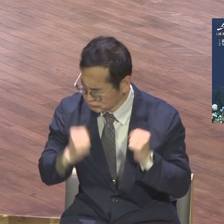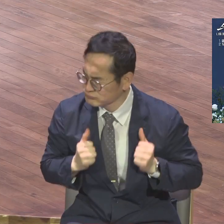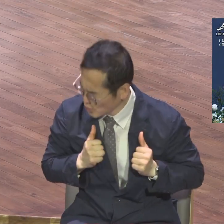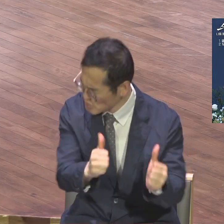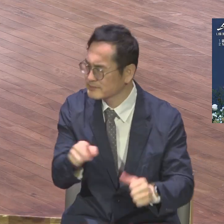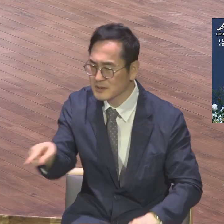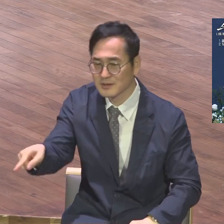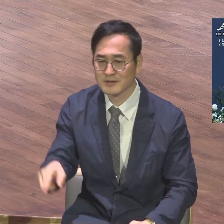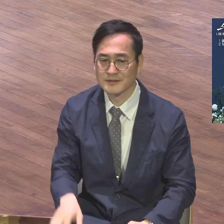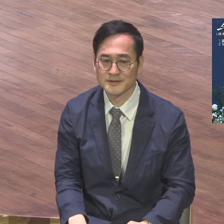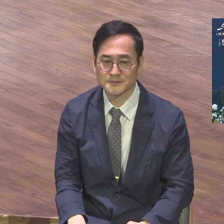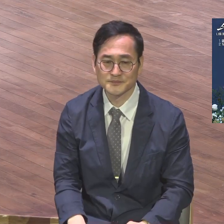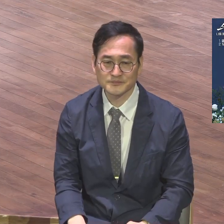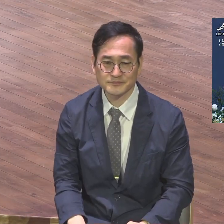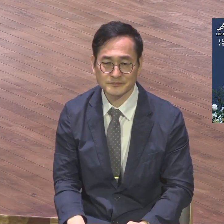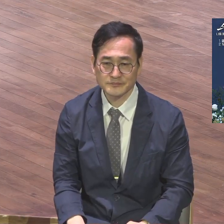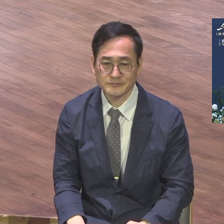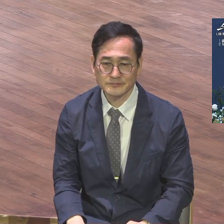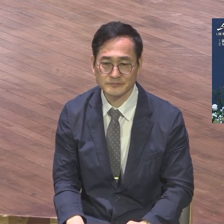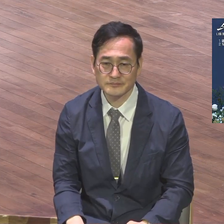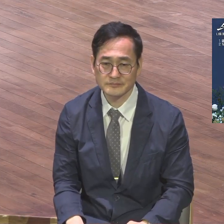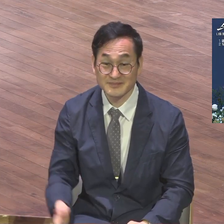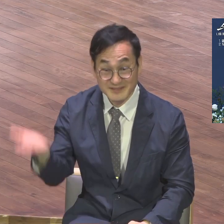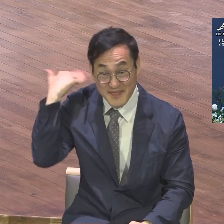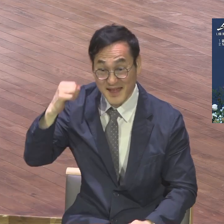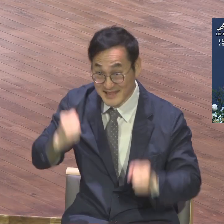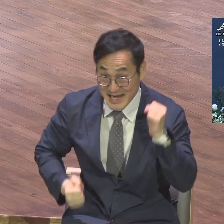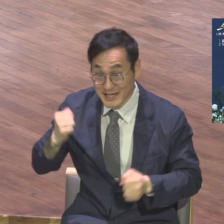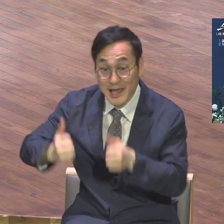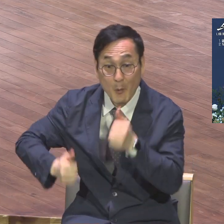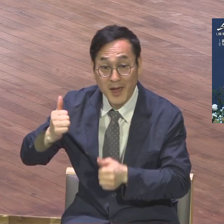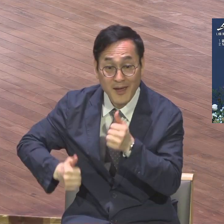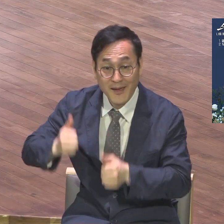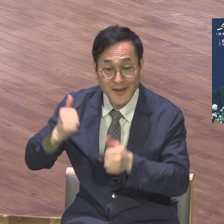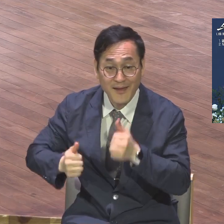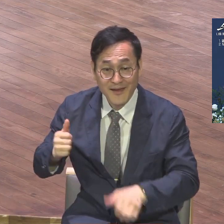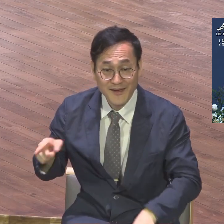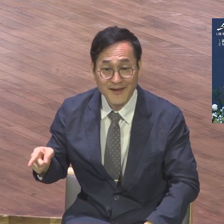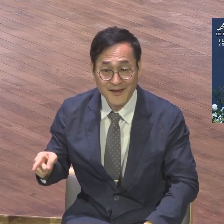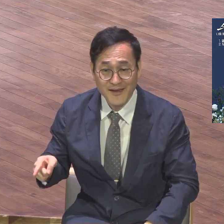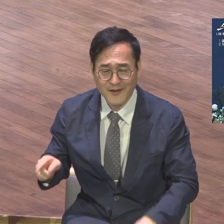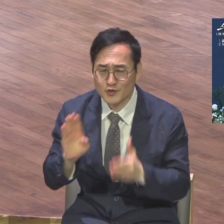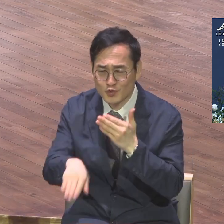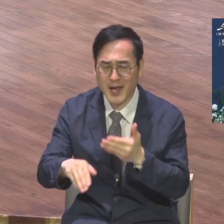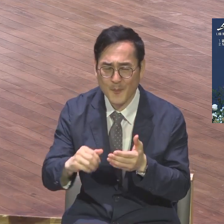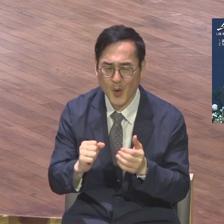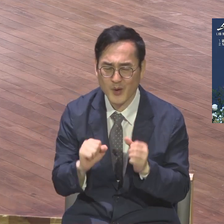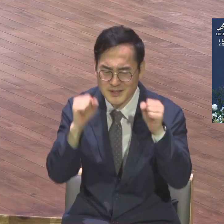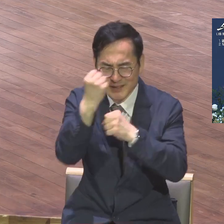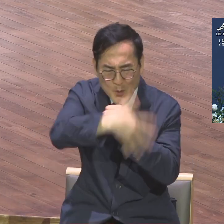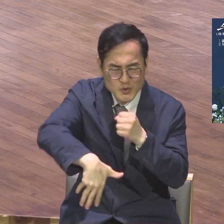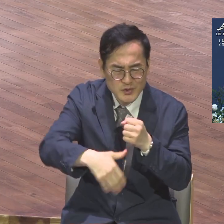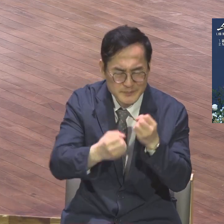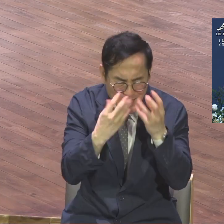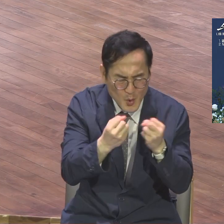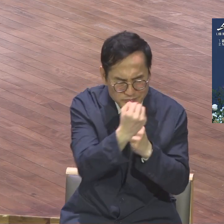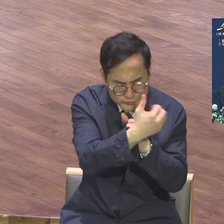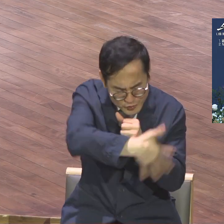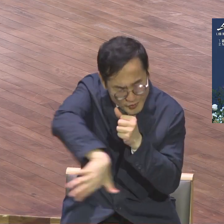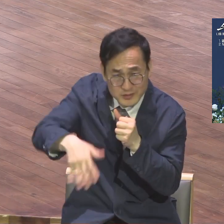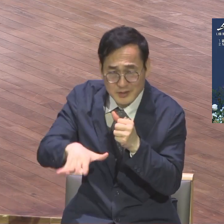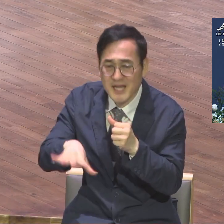그때는 뭐 다름질이 달리기가 최고였지요. 다름질. 뭐 후에 레슬링도 나오고 했지만 달리기. 그